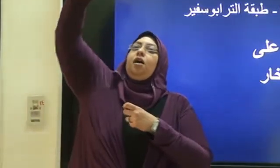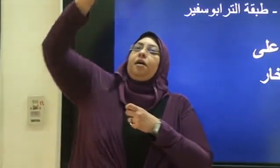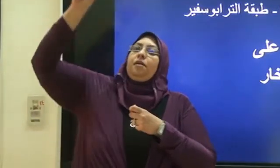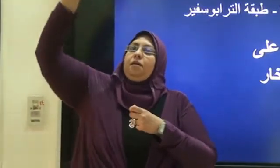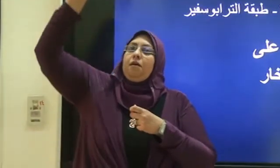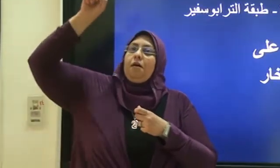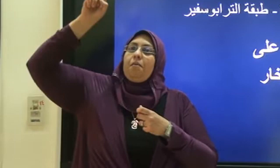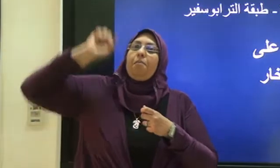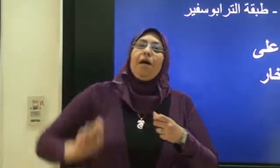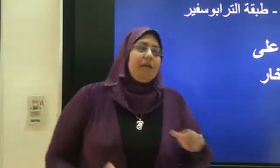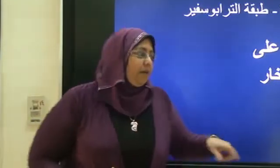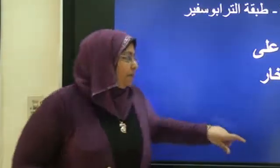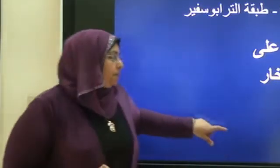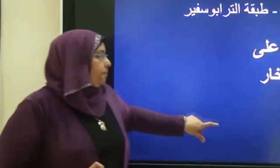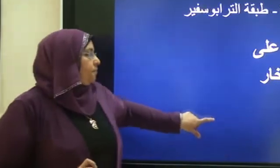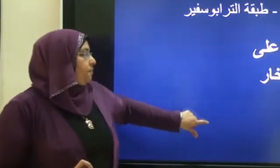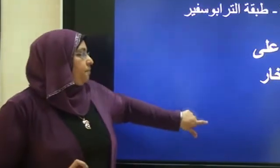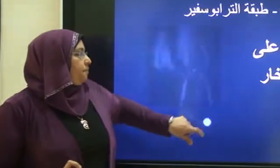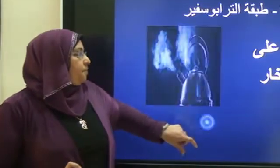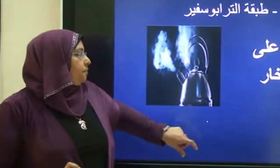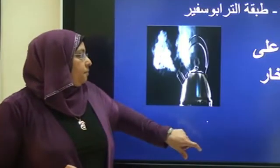بخار ميه.